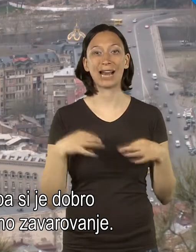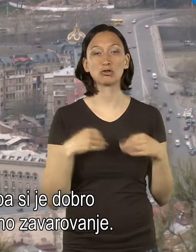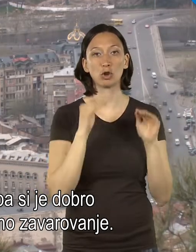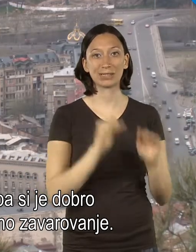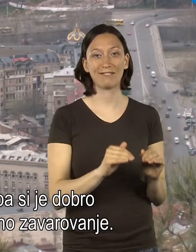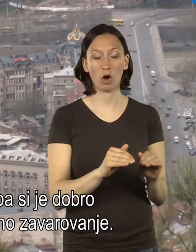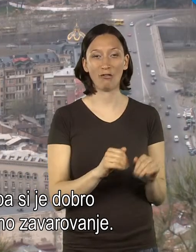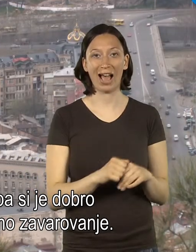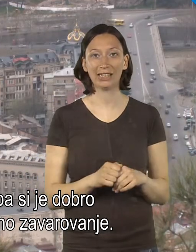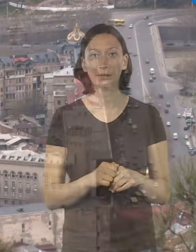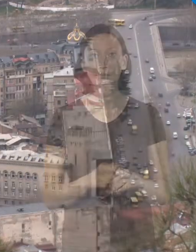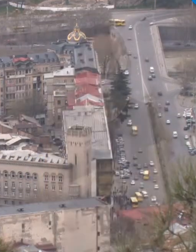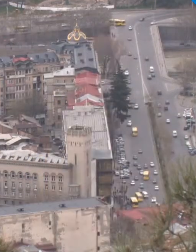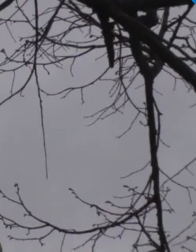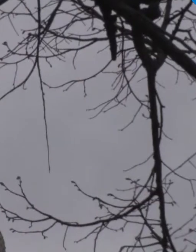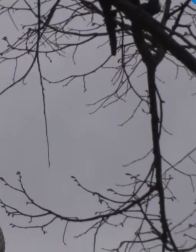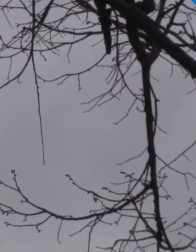zdravstveno zavarovanje.